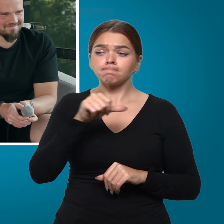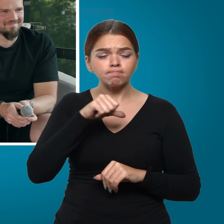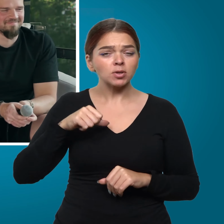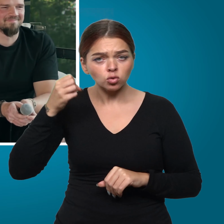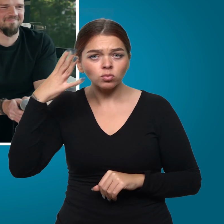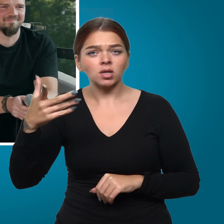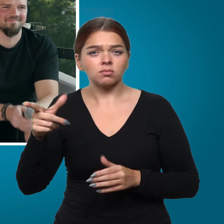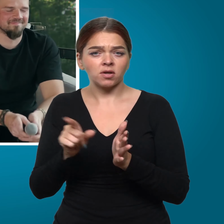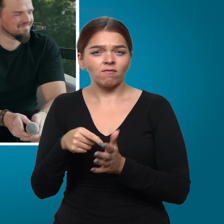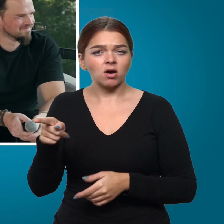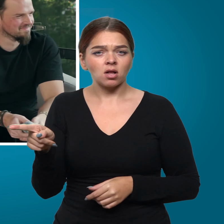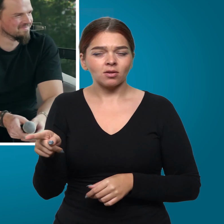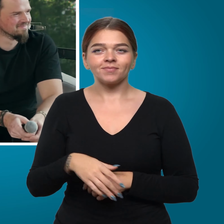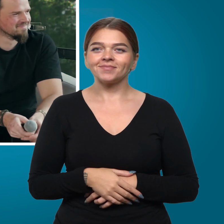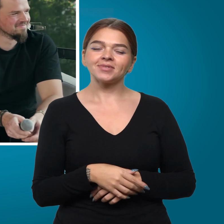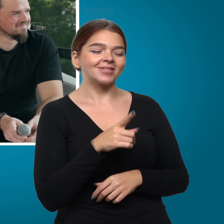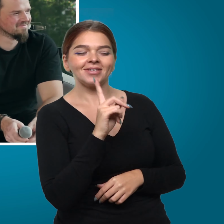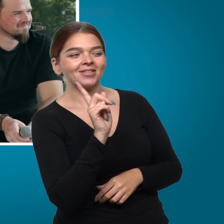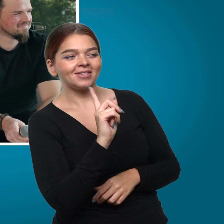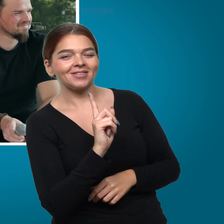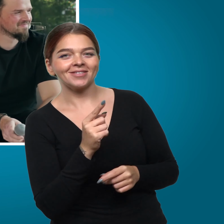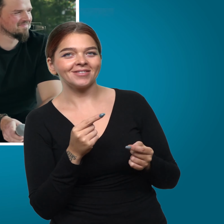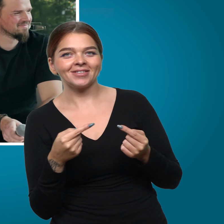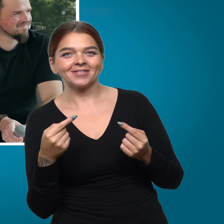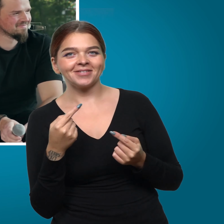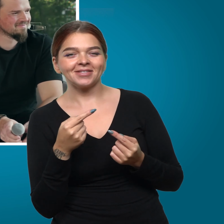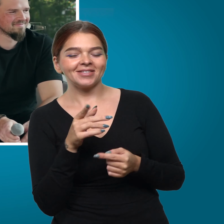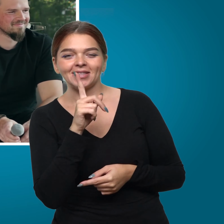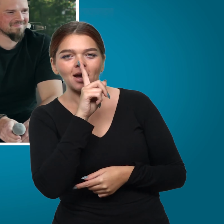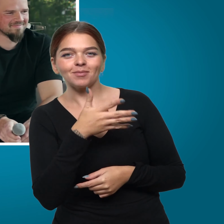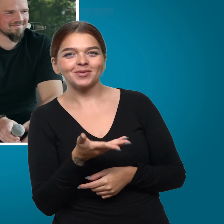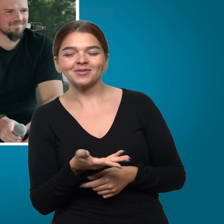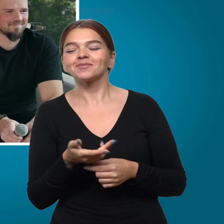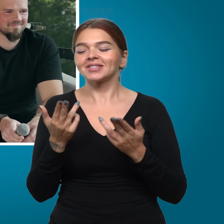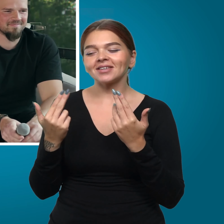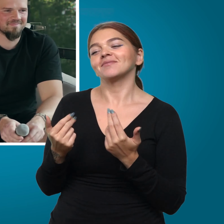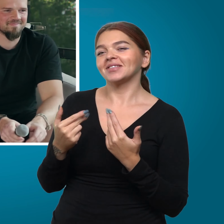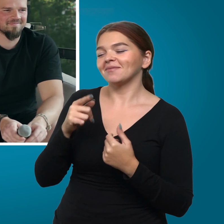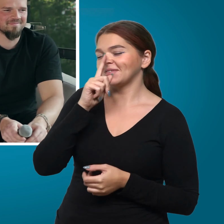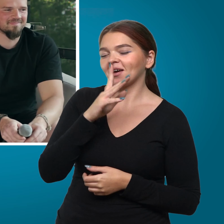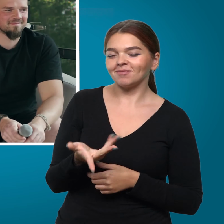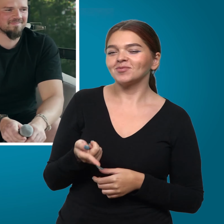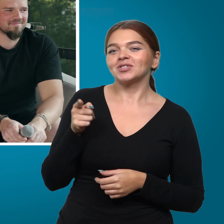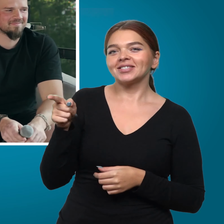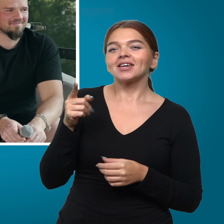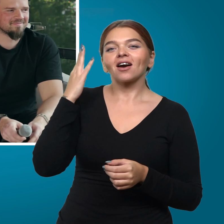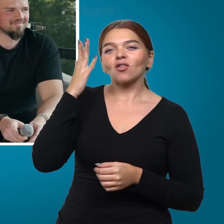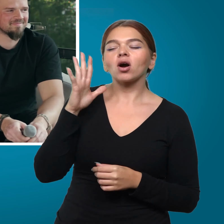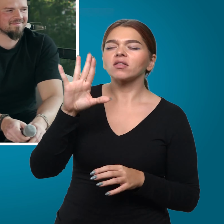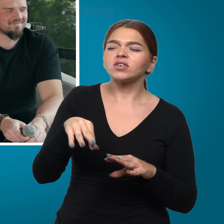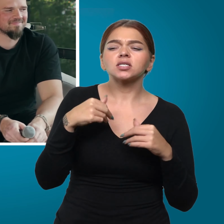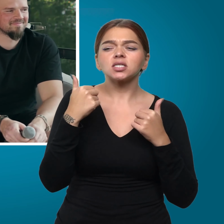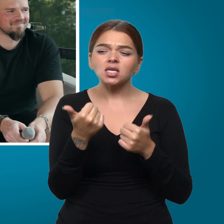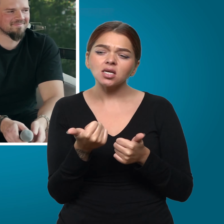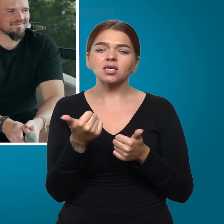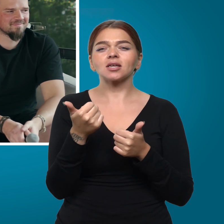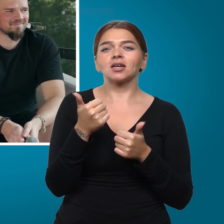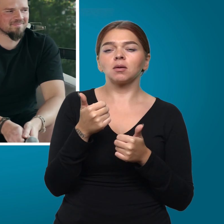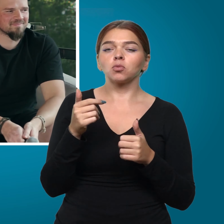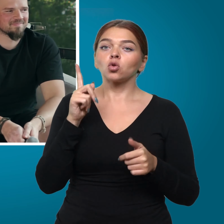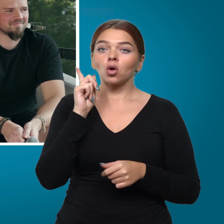Šiaip tikrai taip nebūna, jis vis tiek įsivaizduoja, kad viskas gerai, nors aš su jo visą vakarą nešneku, bet tai gal man tiesiog ar ne, nesinori